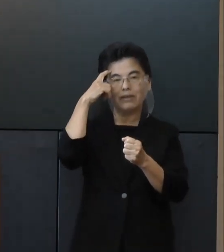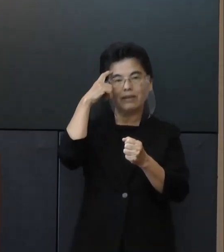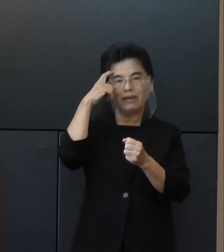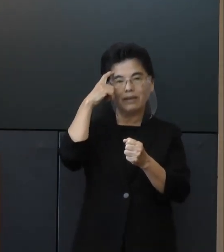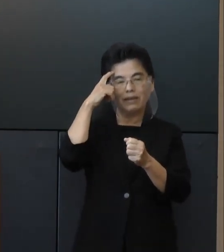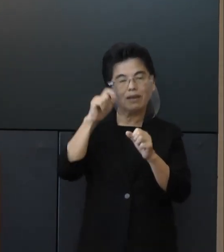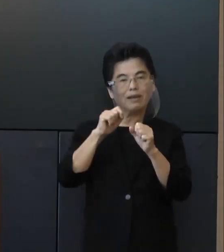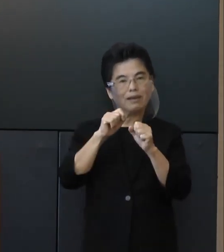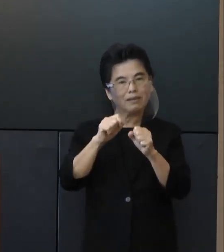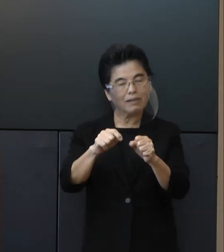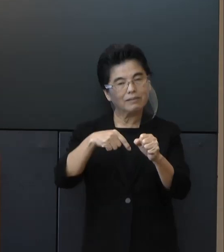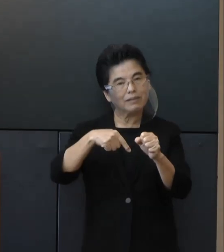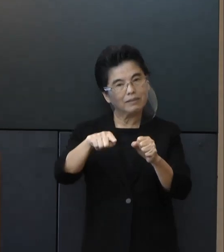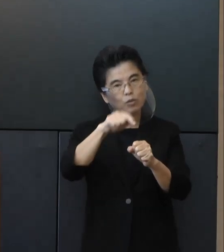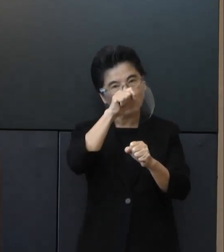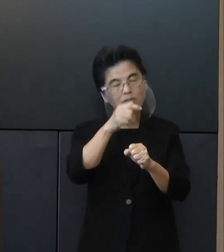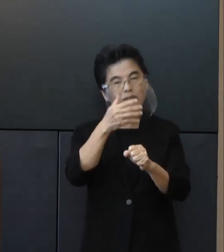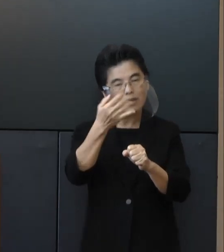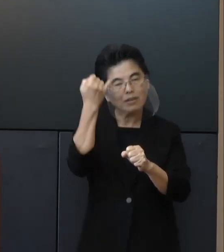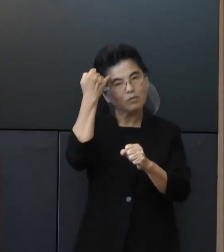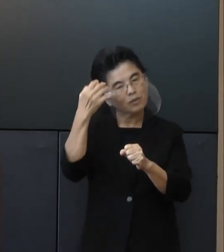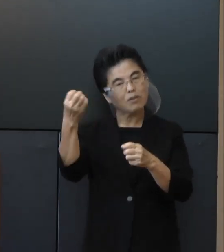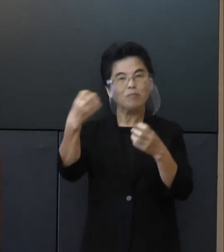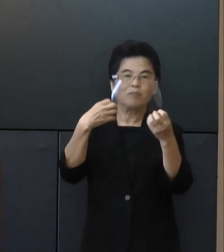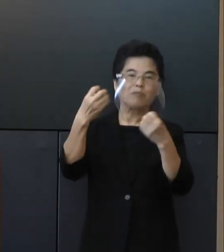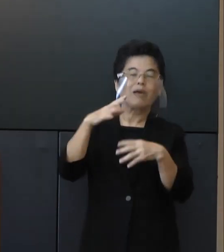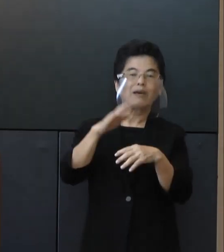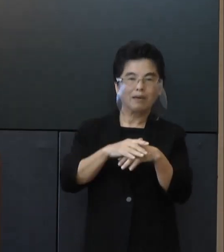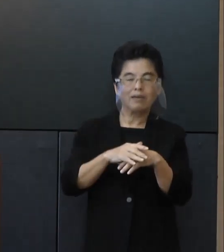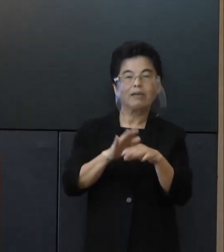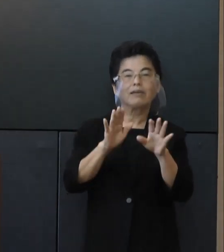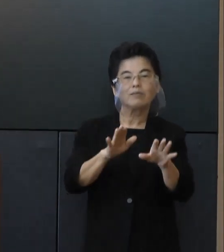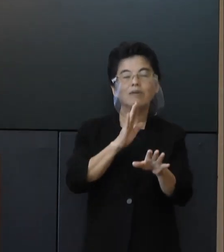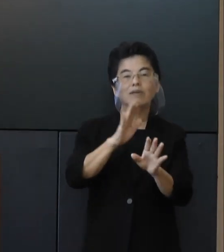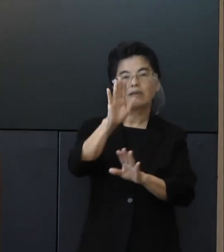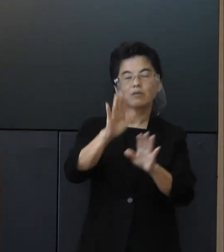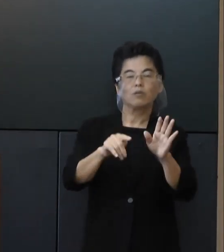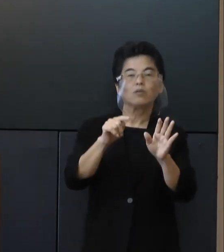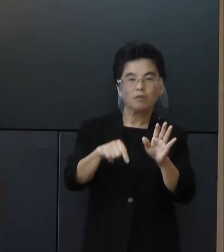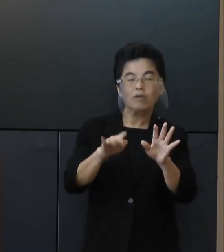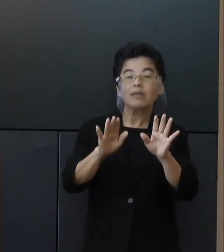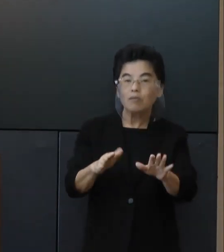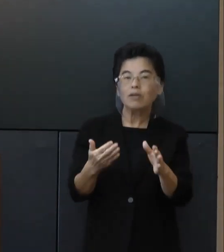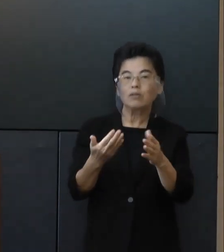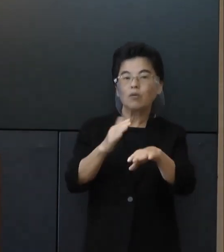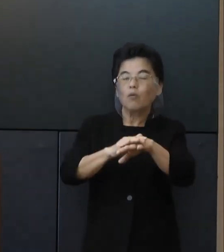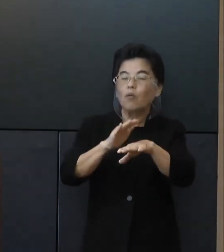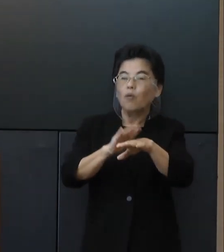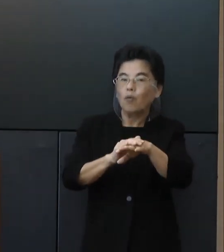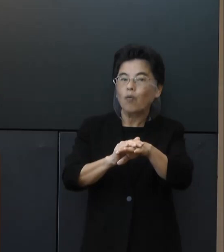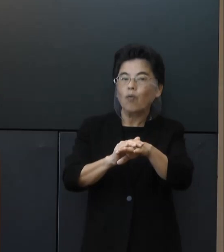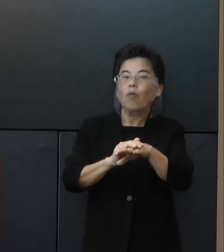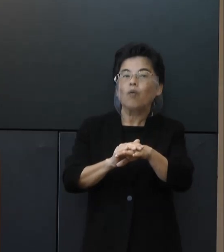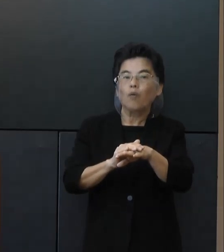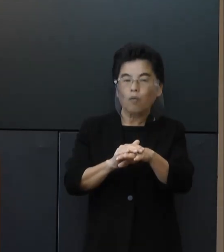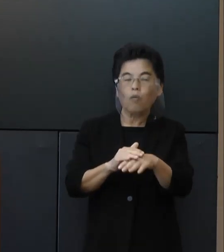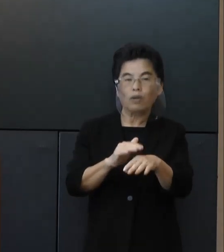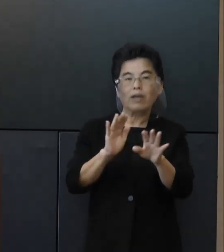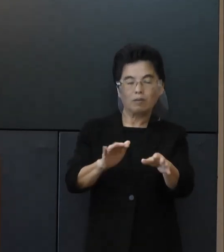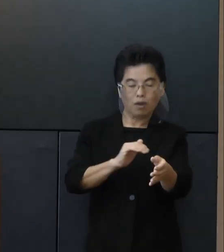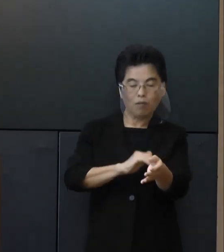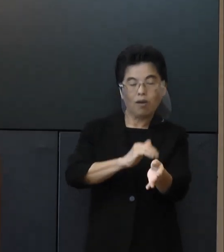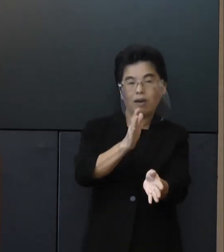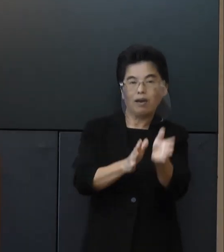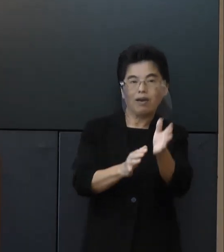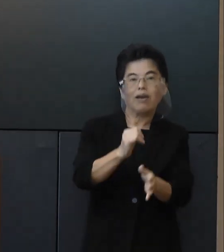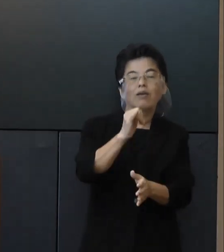しっかりできるべきじゃないかというようなこともあってですね、現状については今のような形で、医療界から看護師を